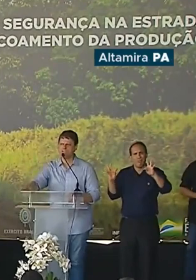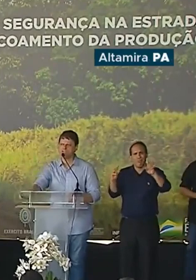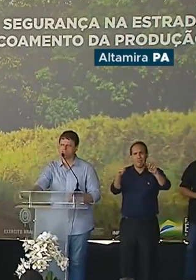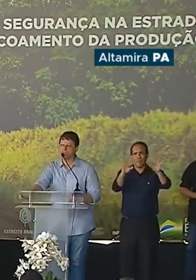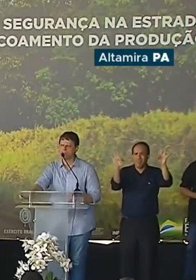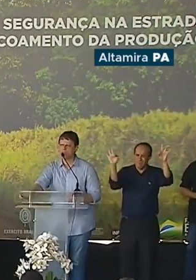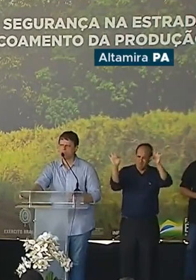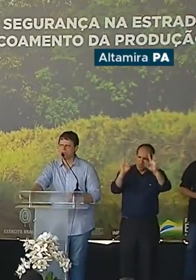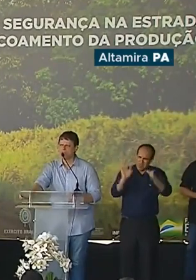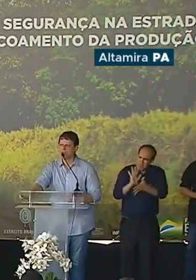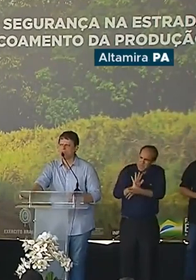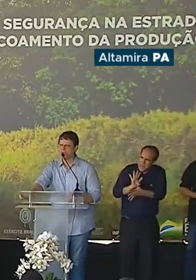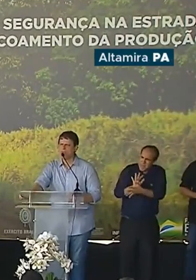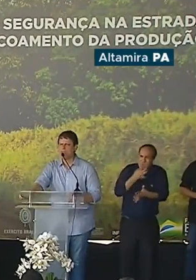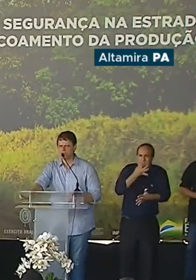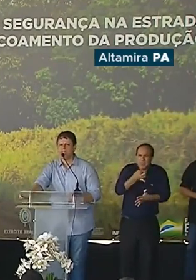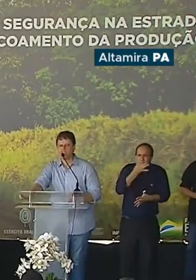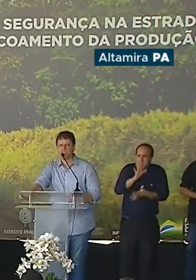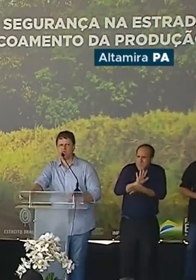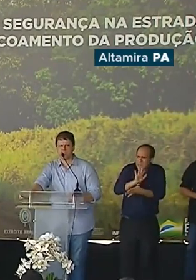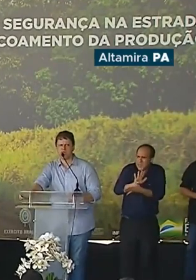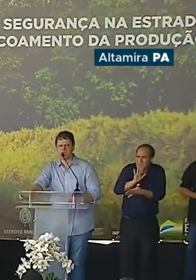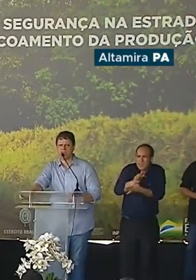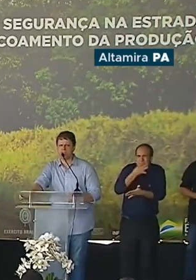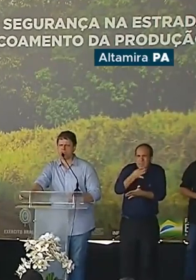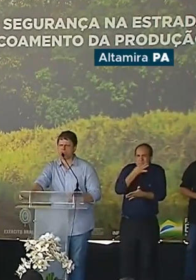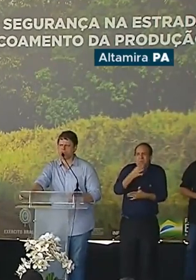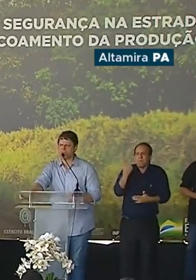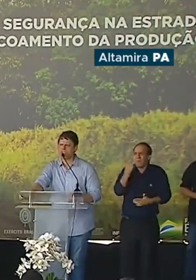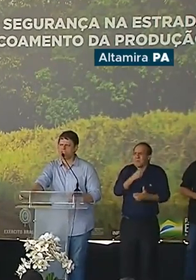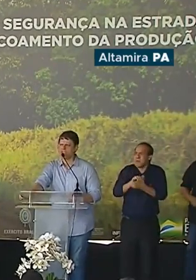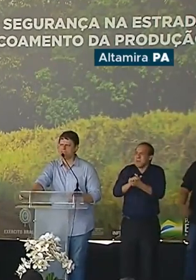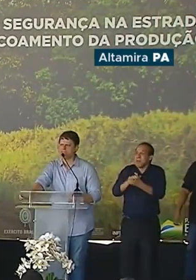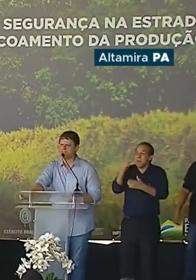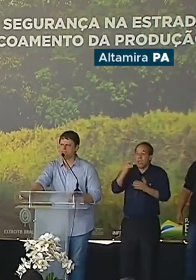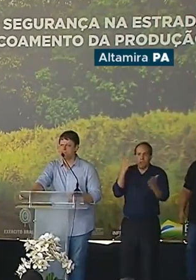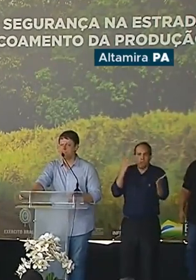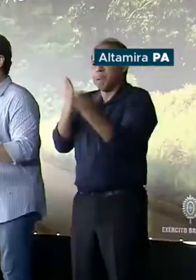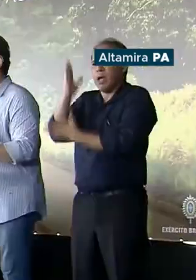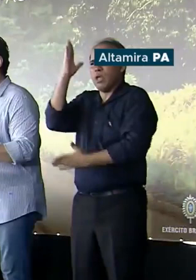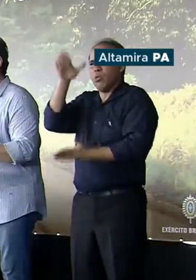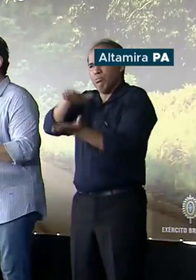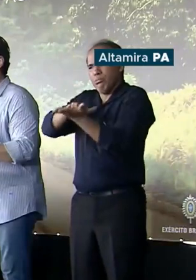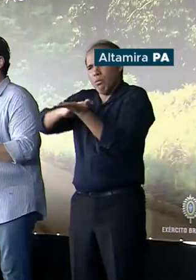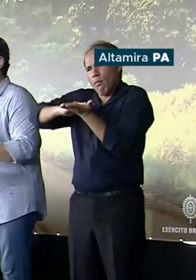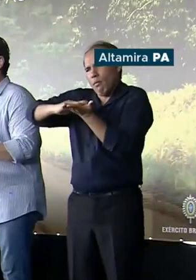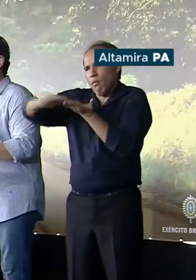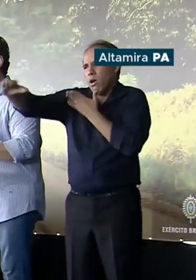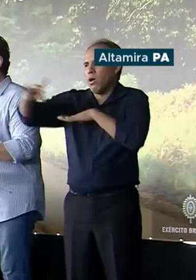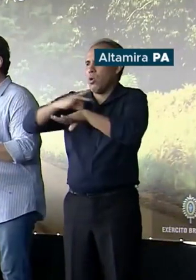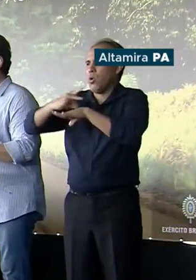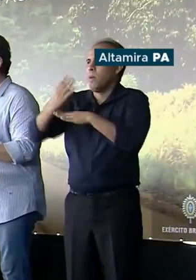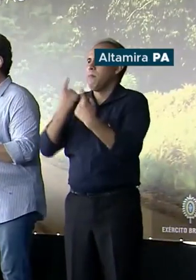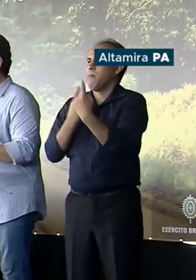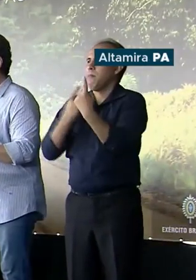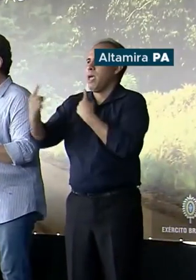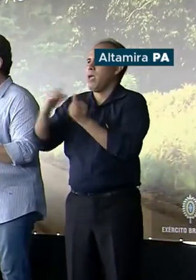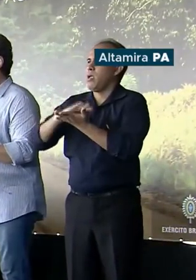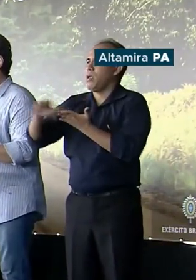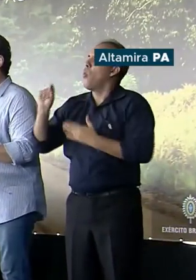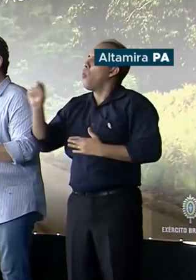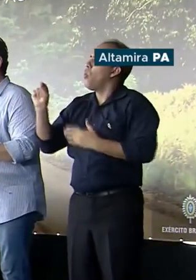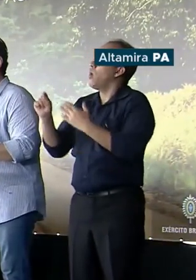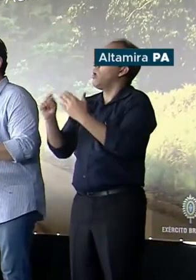eram buzinas, e eles mereciam que essa rodovia fosse pavimentada. Eles mereciam essa